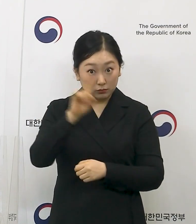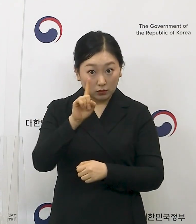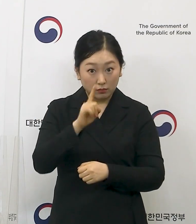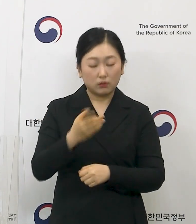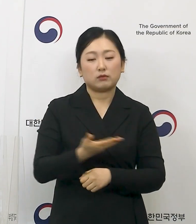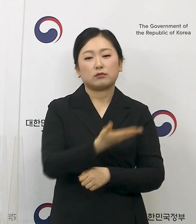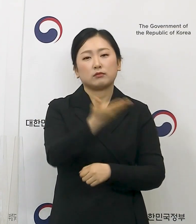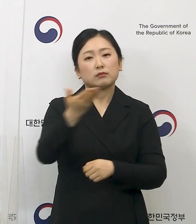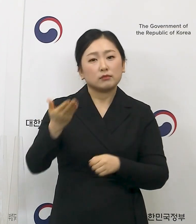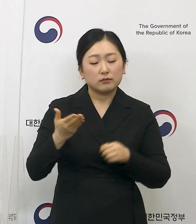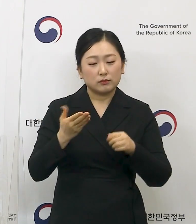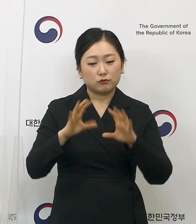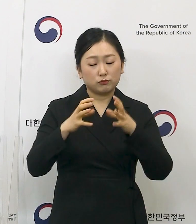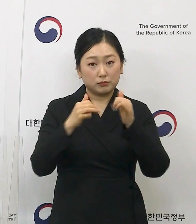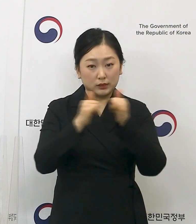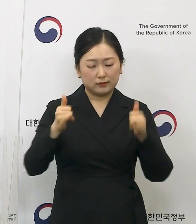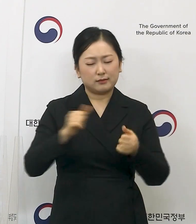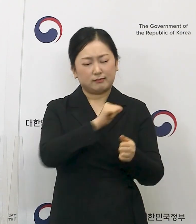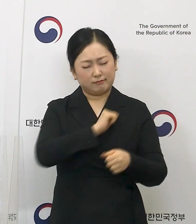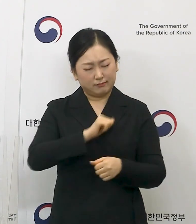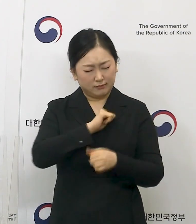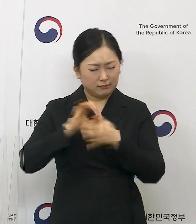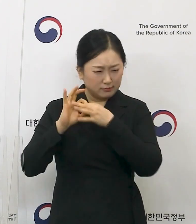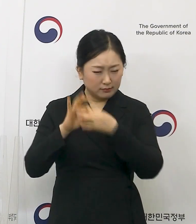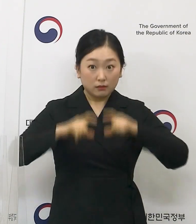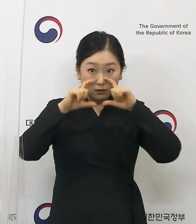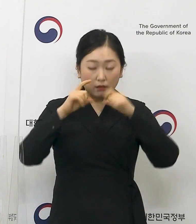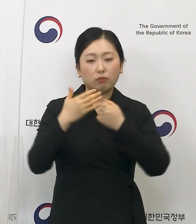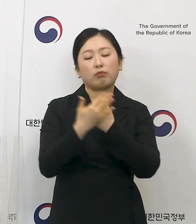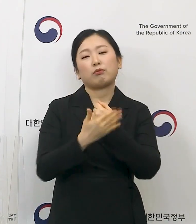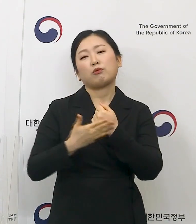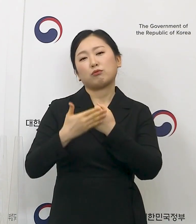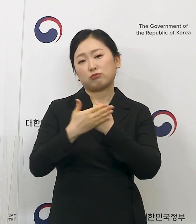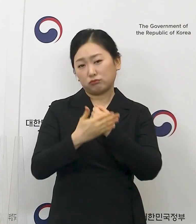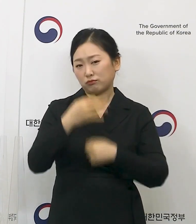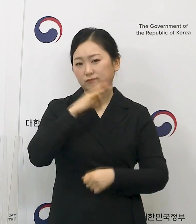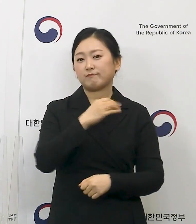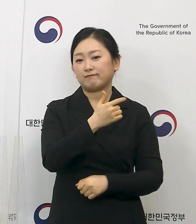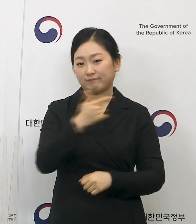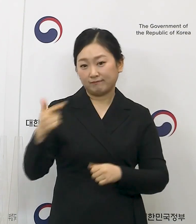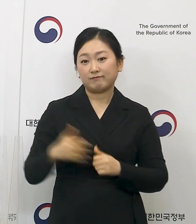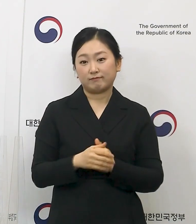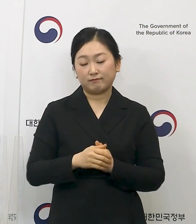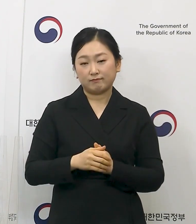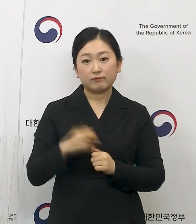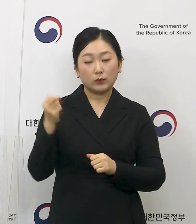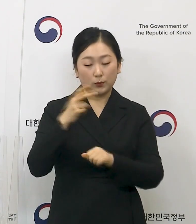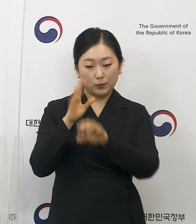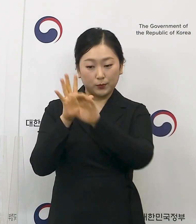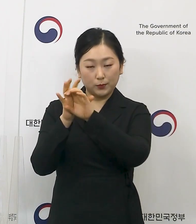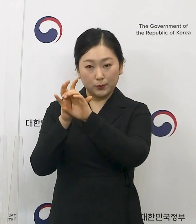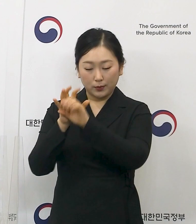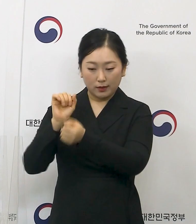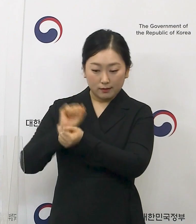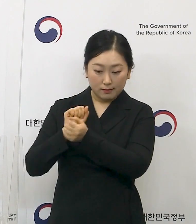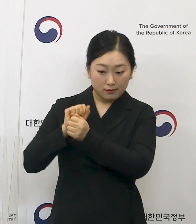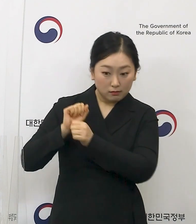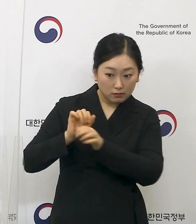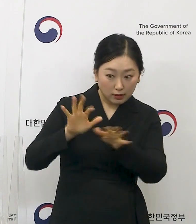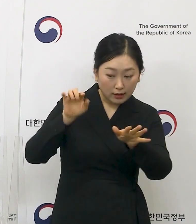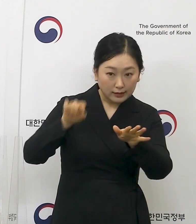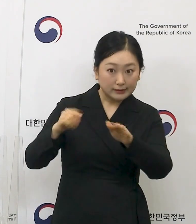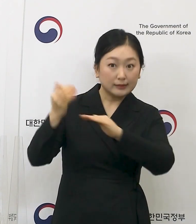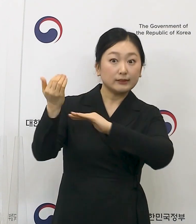인내하며 동참했던 마스크 착용 덕분이었습니다. 또한 코로나19 유행 전과 이후에 시행된